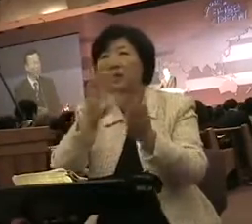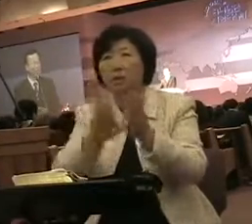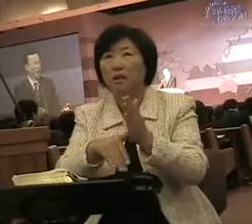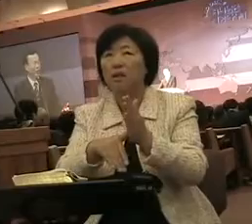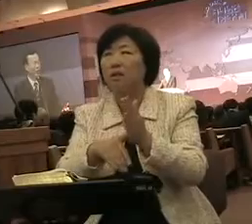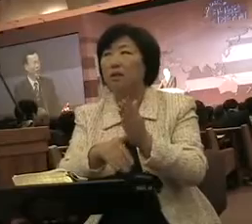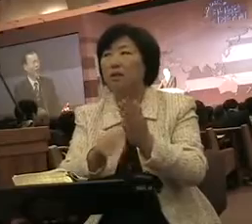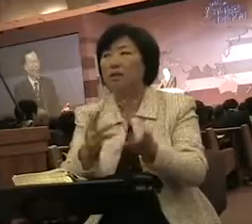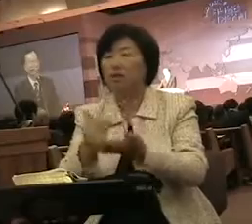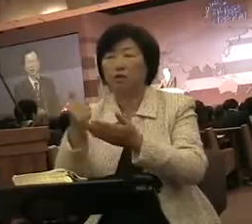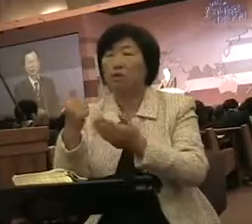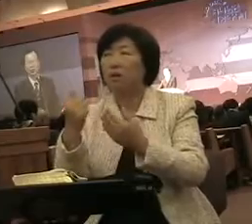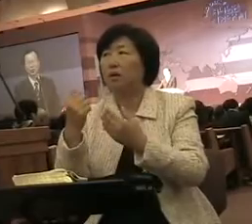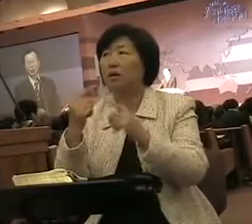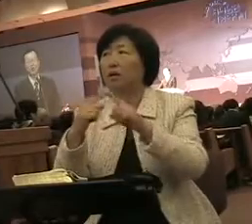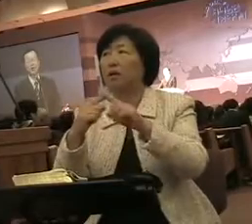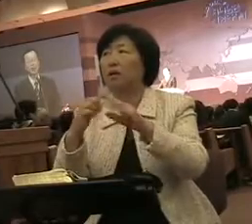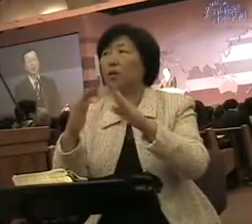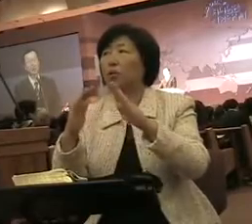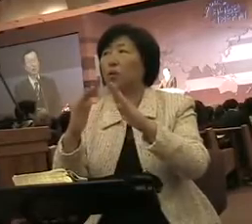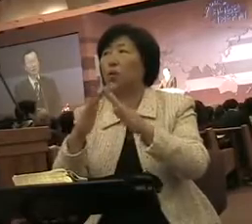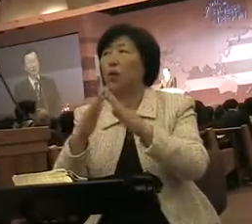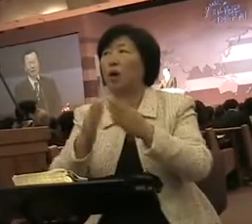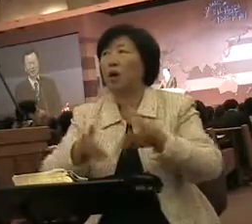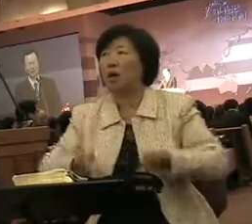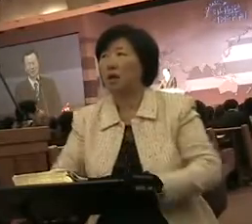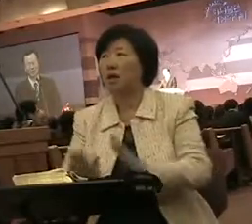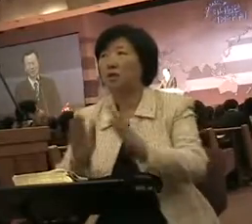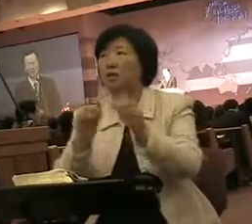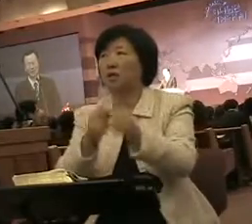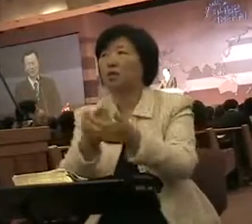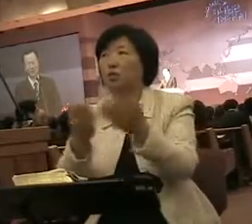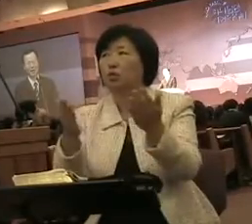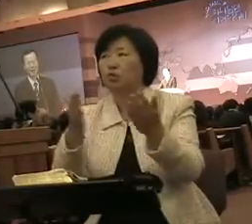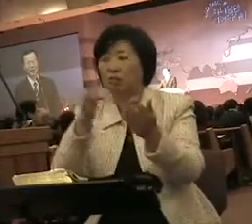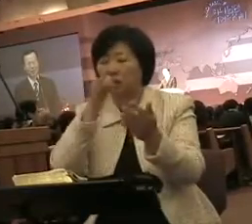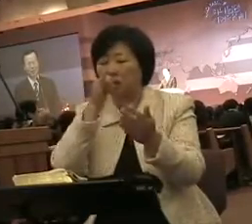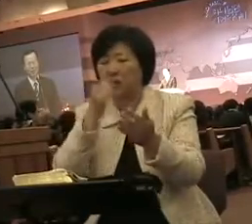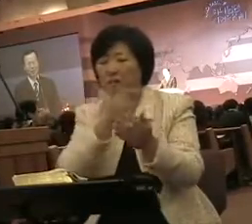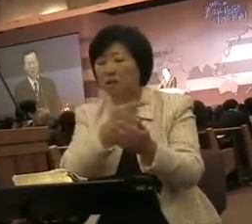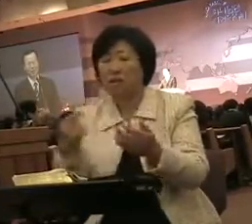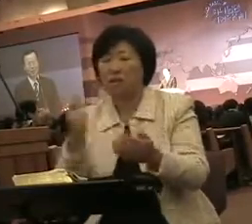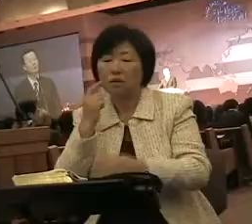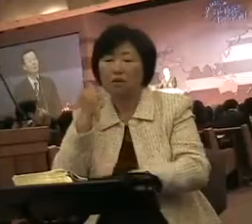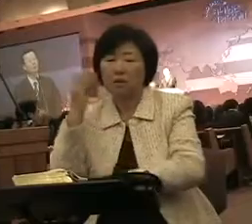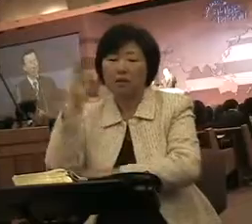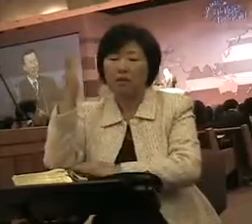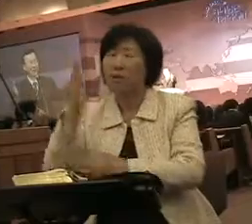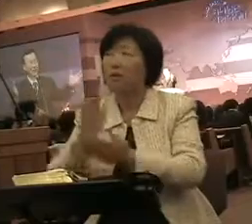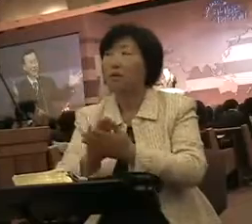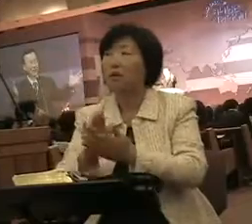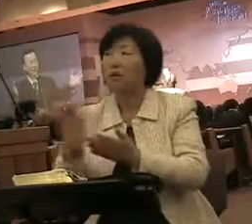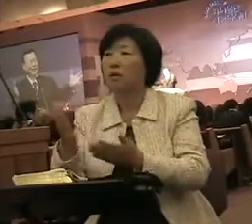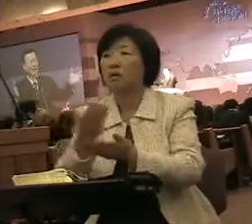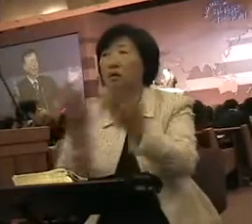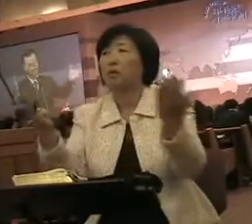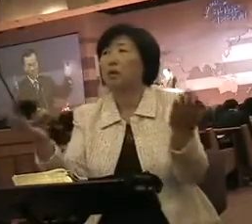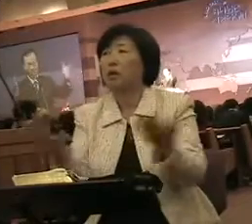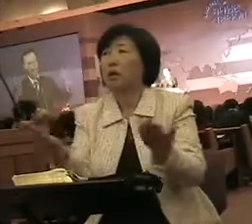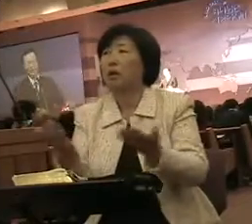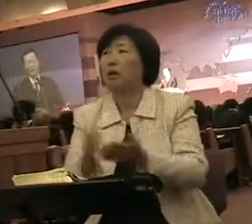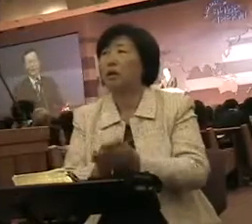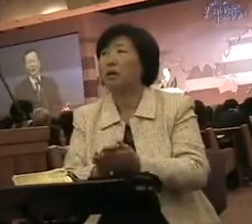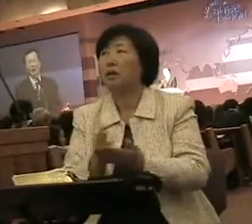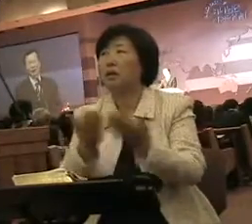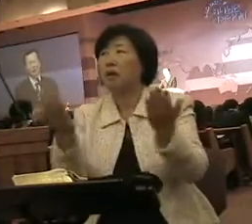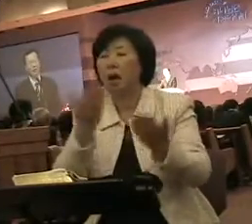주님의 몸된 교회를 탄생시켜 드릴 수 있다는 것이 얼마나 큰 영광입니까? 여러분들의 사역입니다.